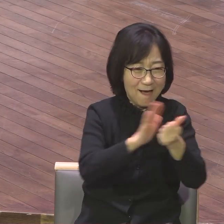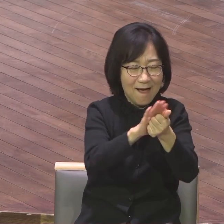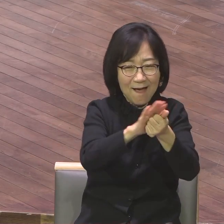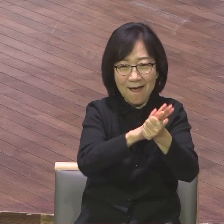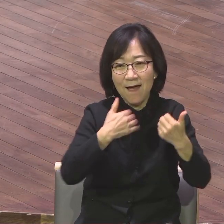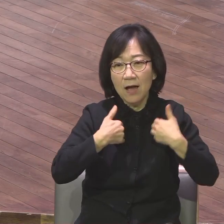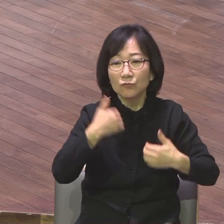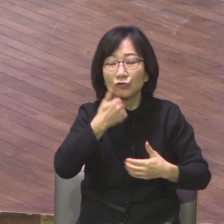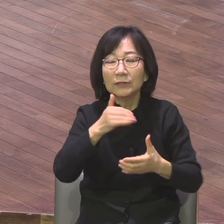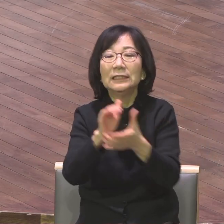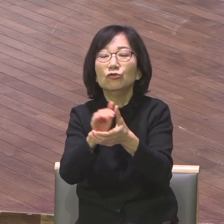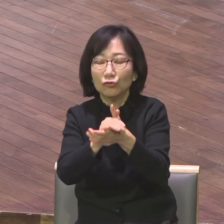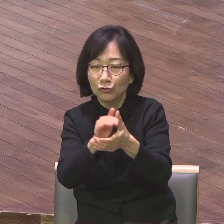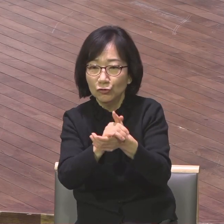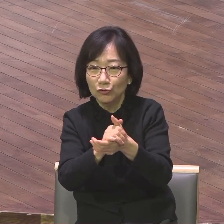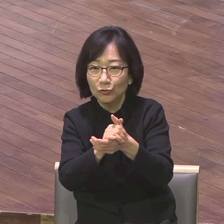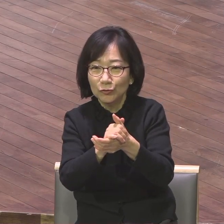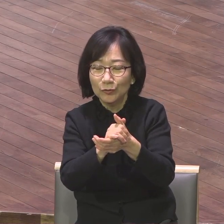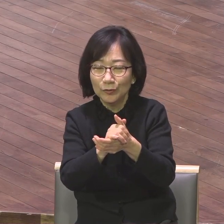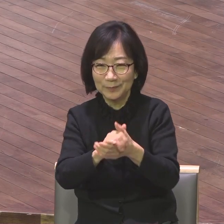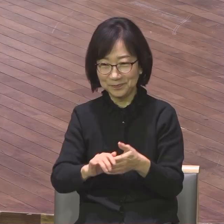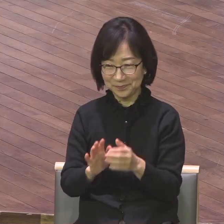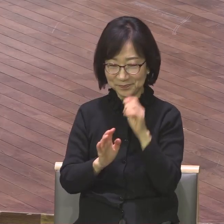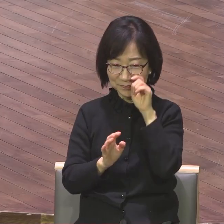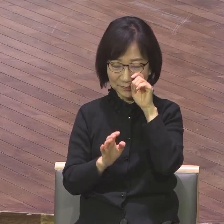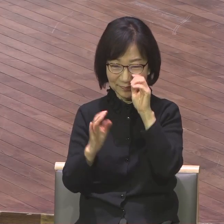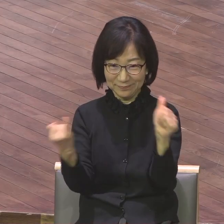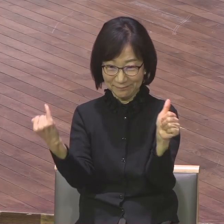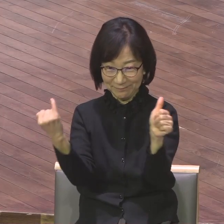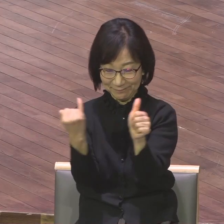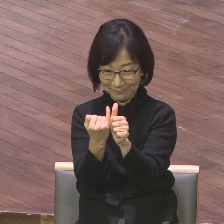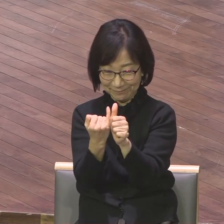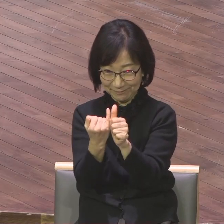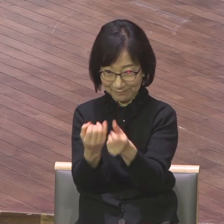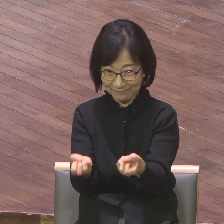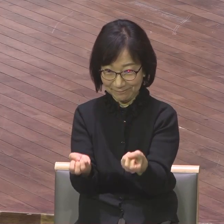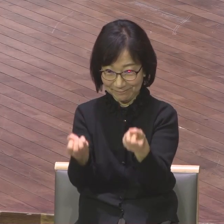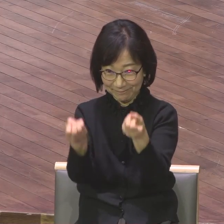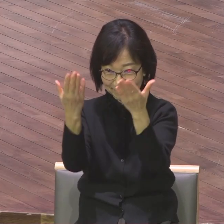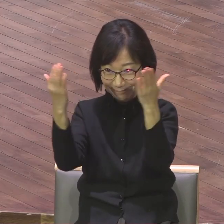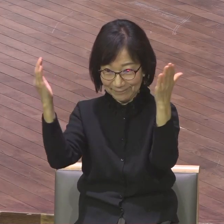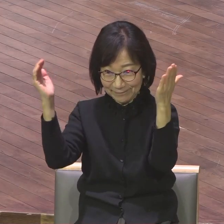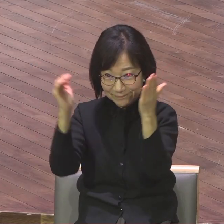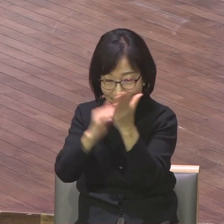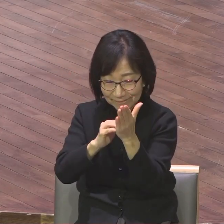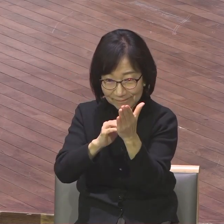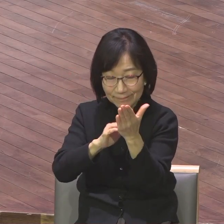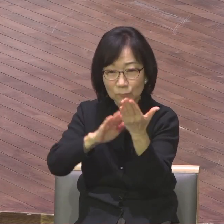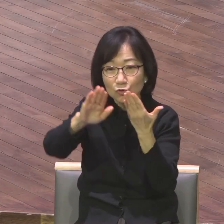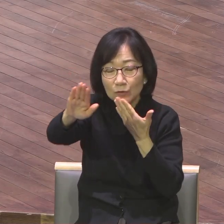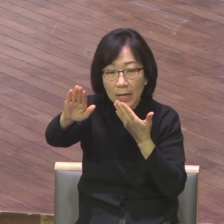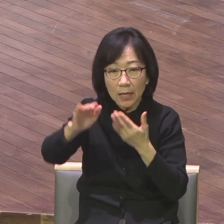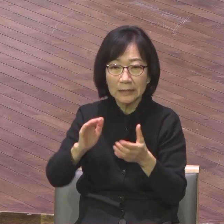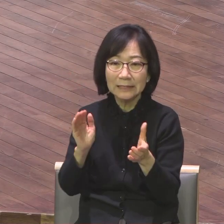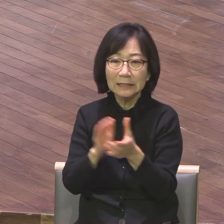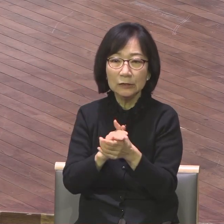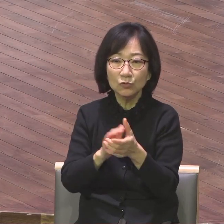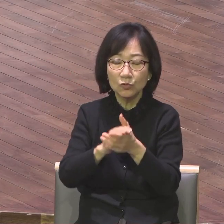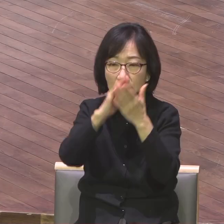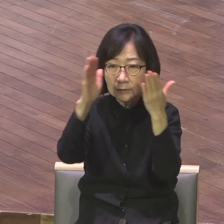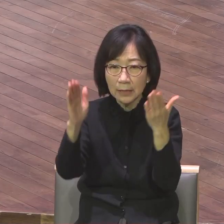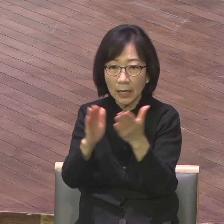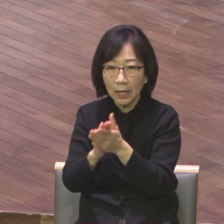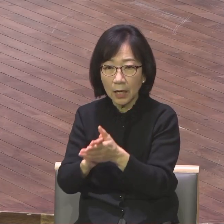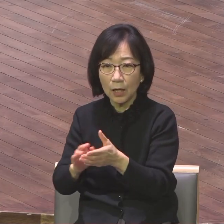이렇게 해서 결혼식을 딱 마치게 되면 친구의 역할은 그야말로